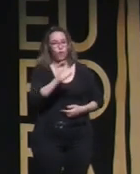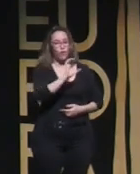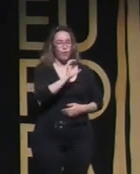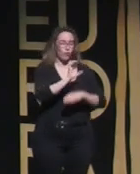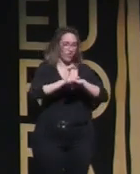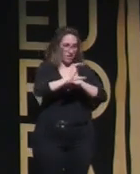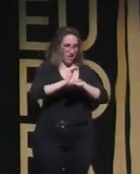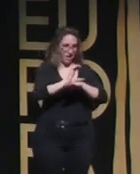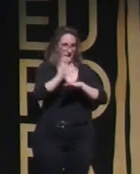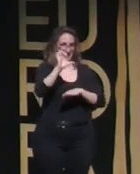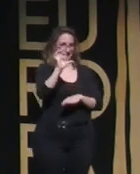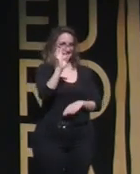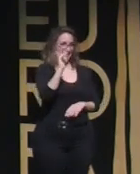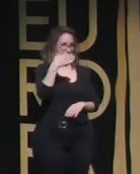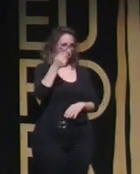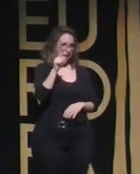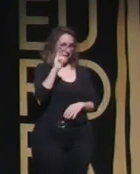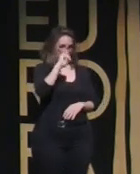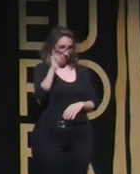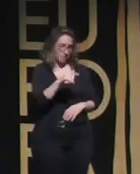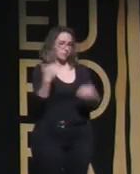de Educación y Cultura. Estibaliz.